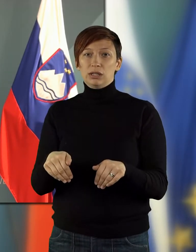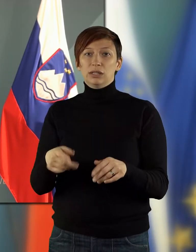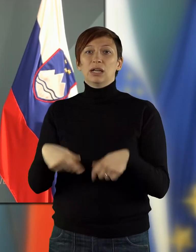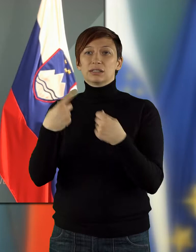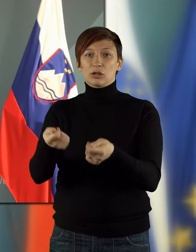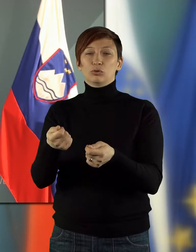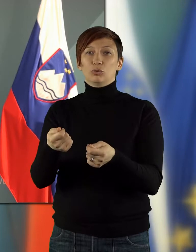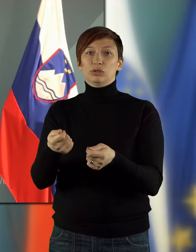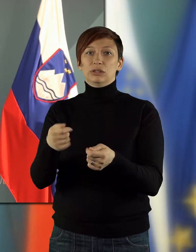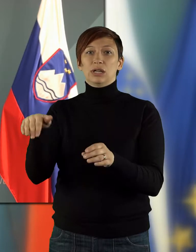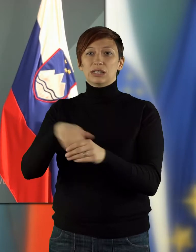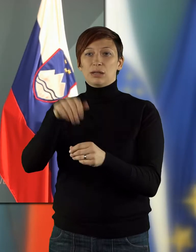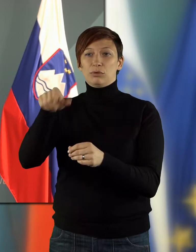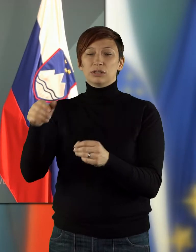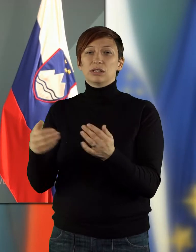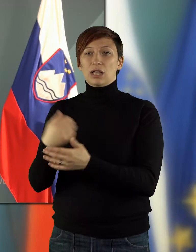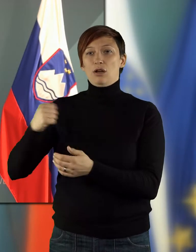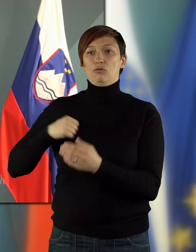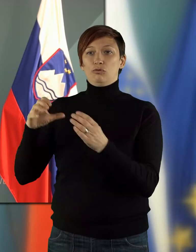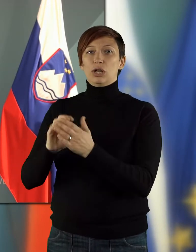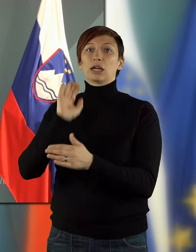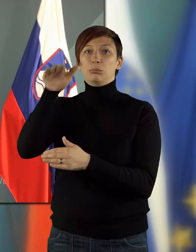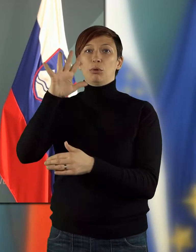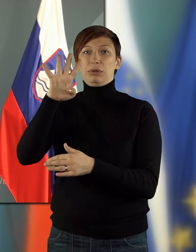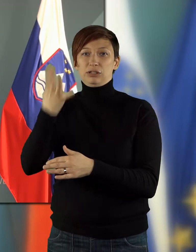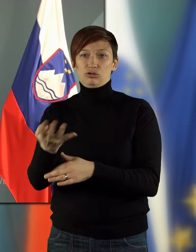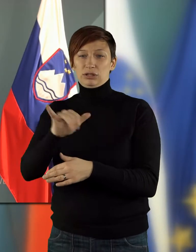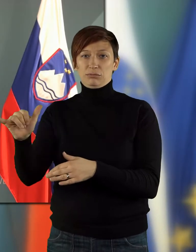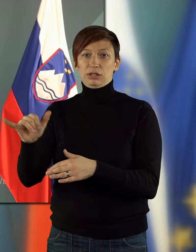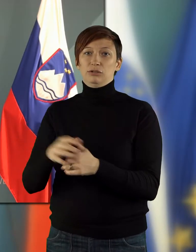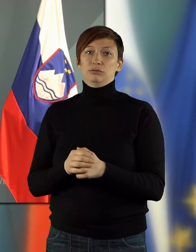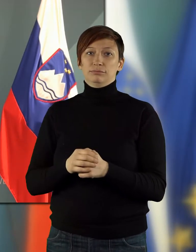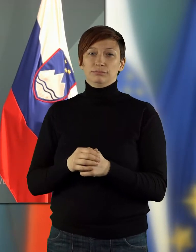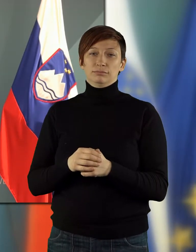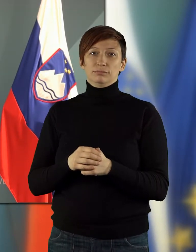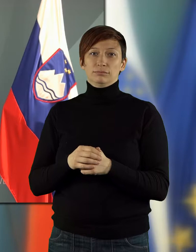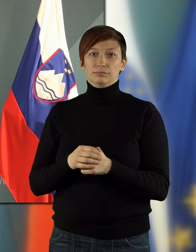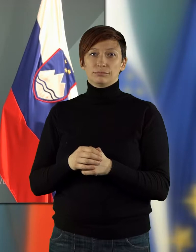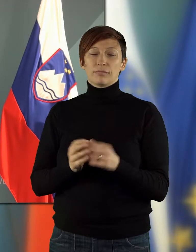bi morala zagotoviti zaposlitev za vojake po 45. letu.